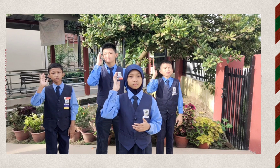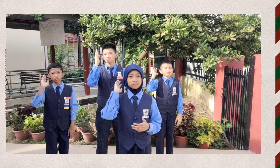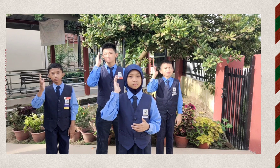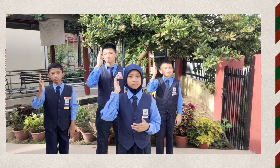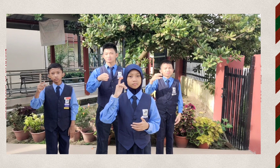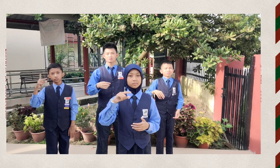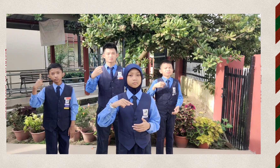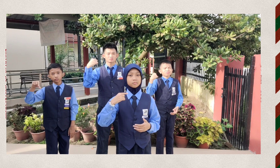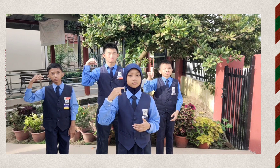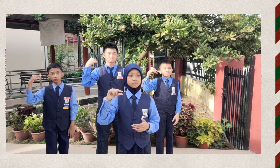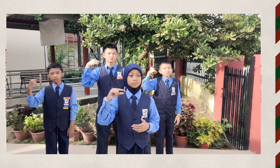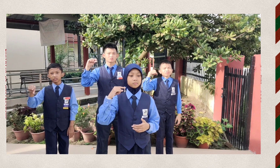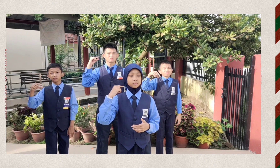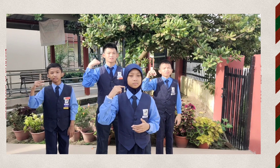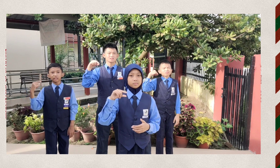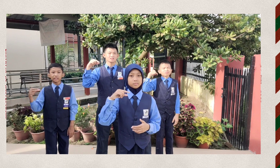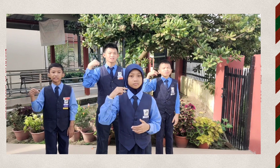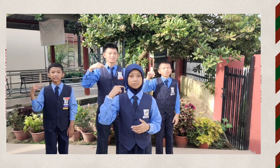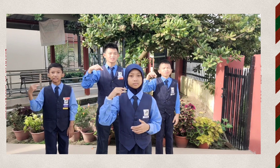artikulasi, hujah penuh kualiti.